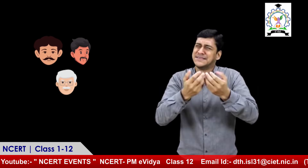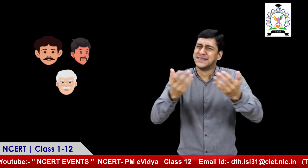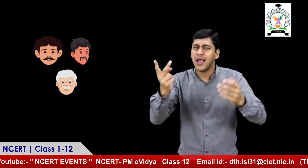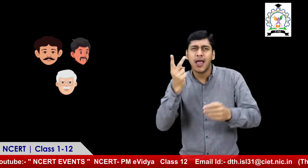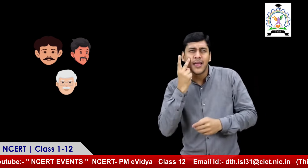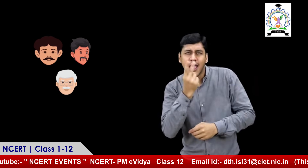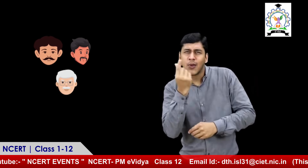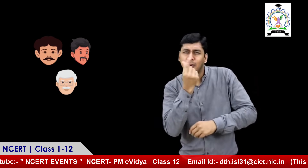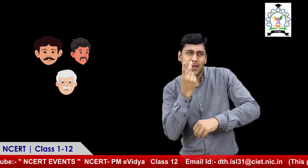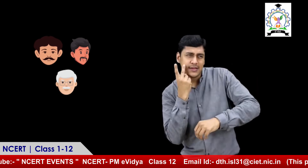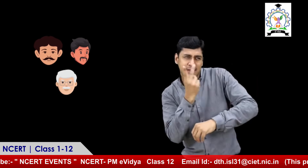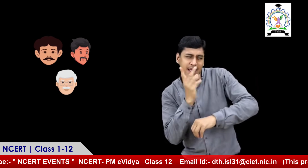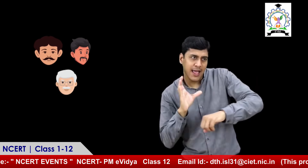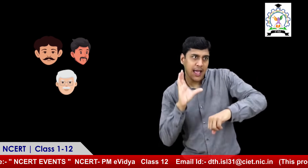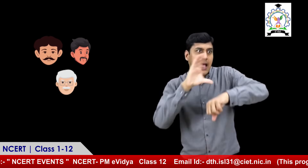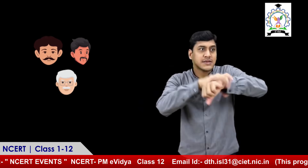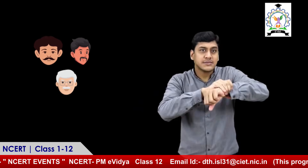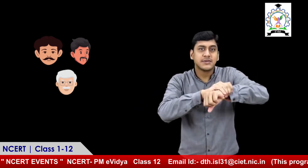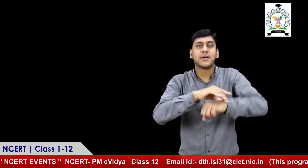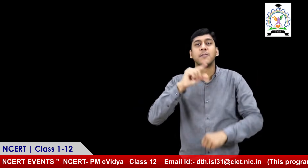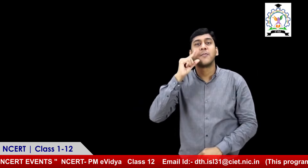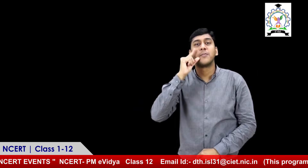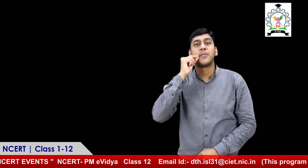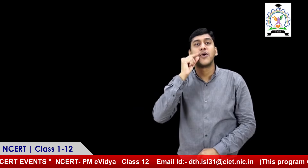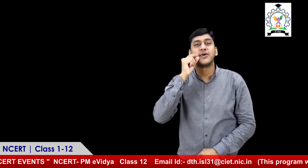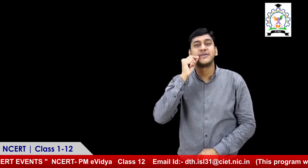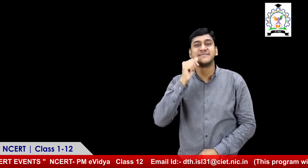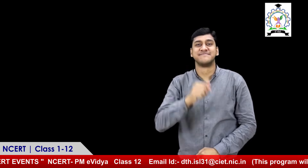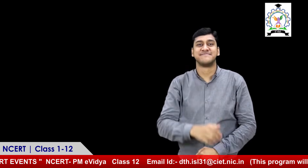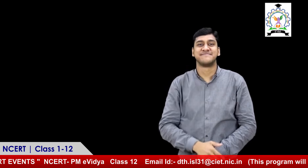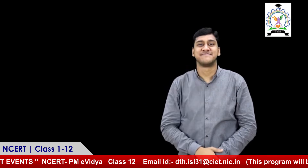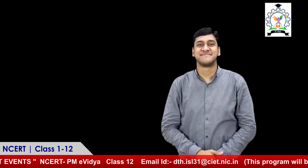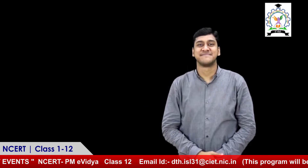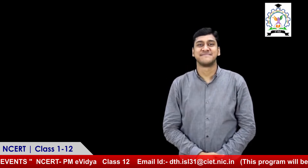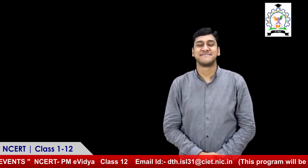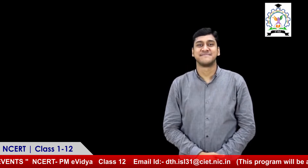मूछों को देखकर पहचानते हैं कि वह आदमी है।